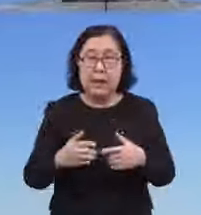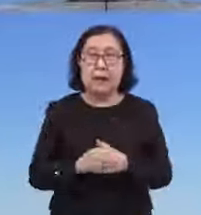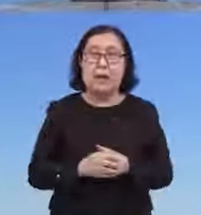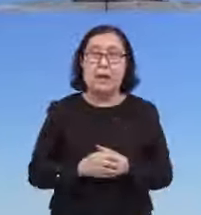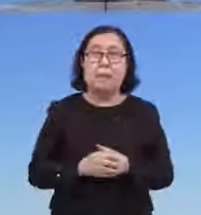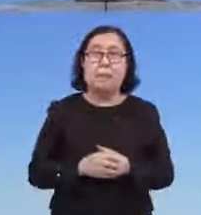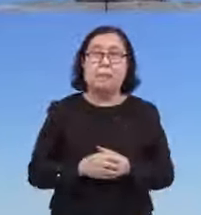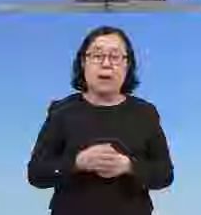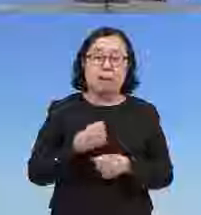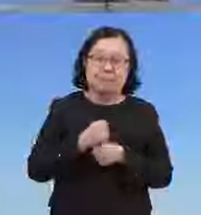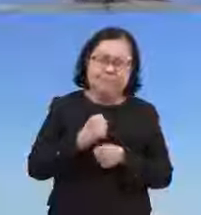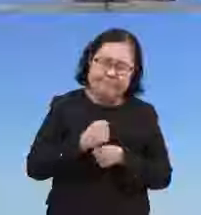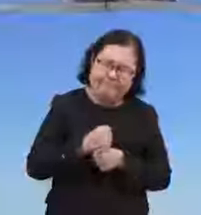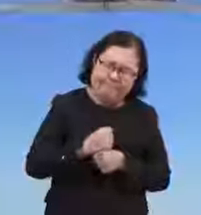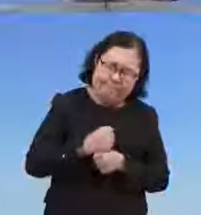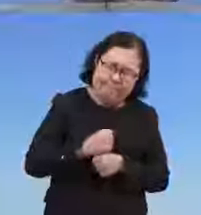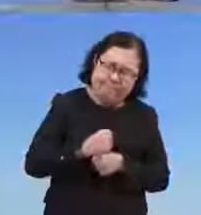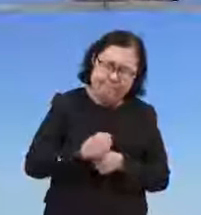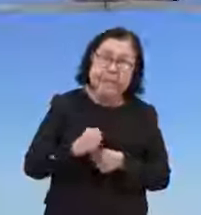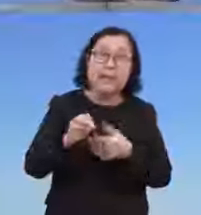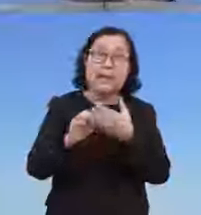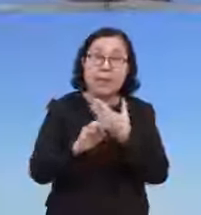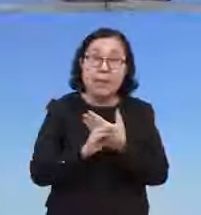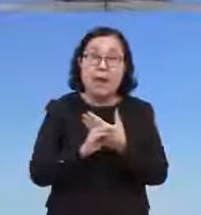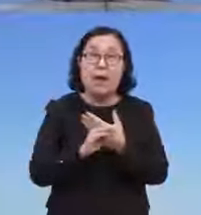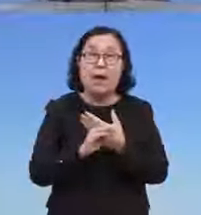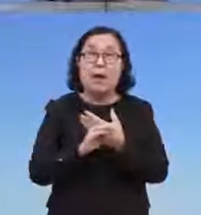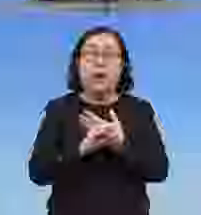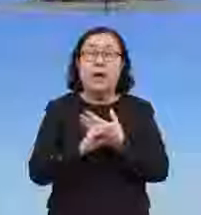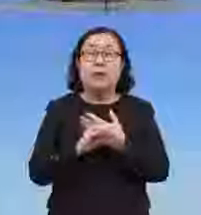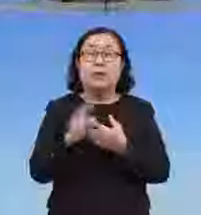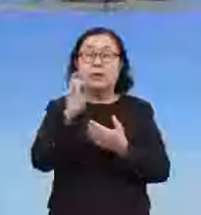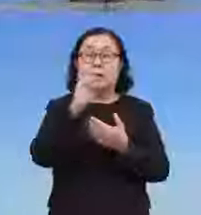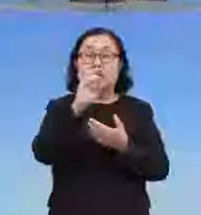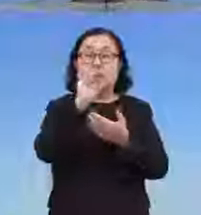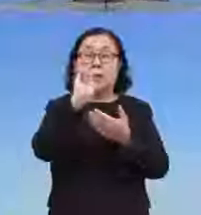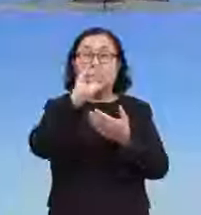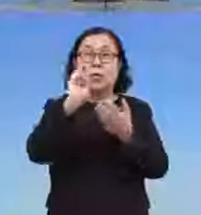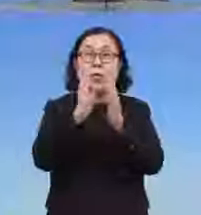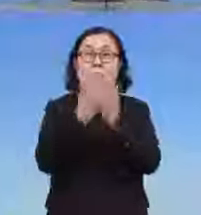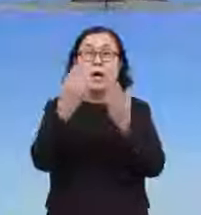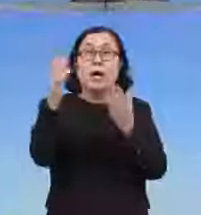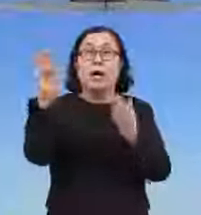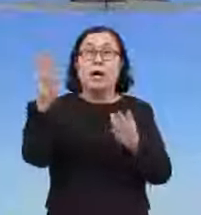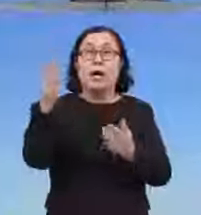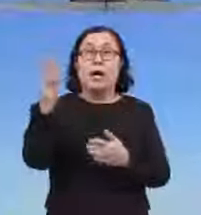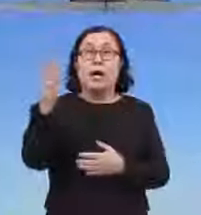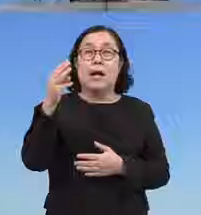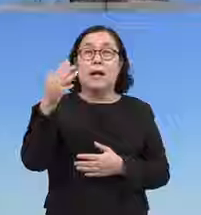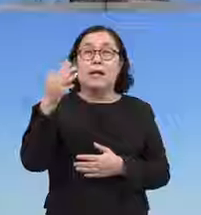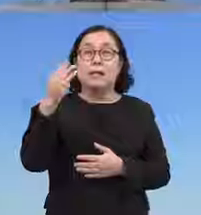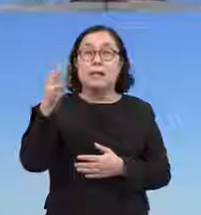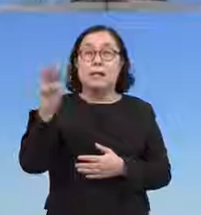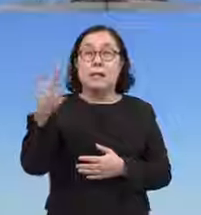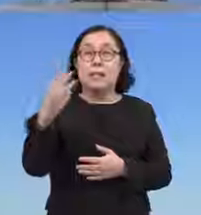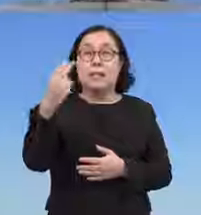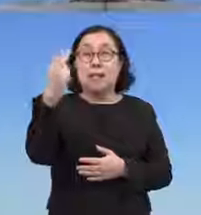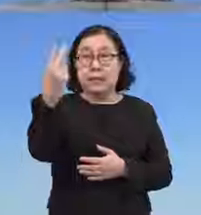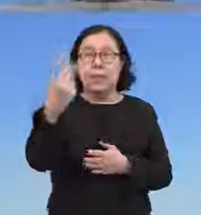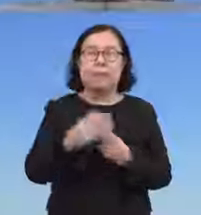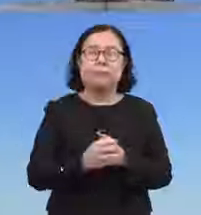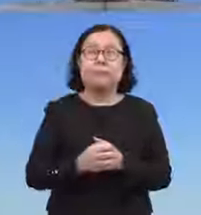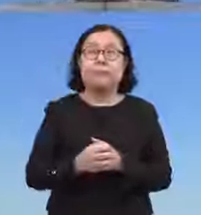아니라 날마다 그렇게 안달복달하고 계시다면, 저는 조금 전에 찬송가 302장이 막 너무나 가슴을 격동시키는 걸 조금